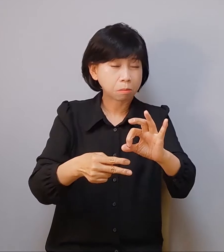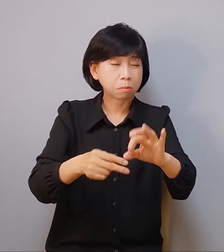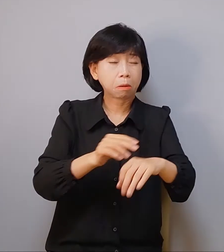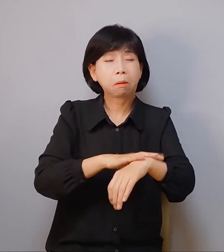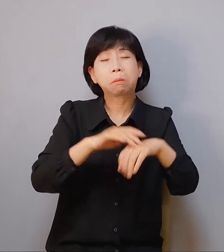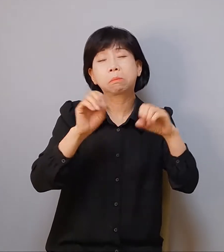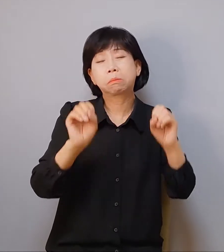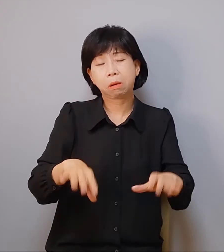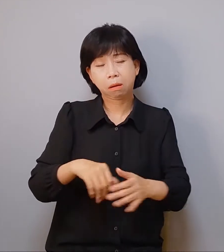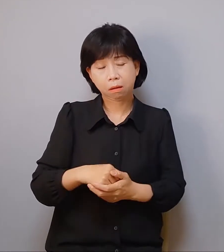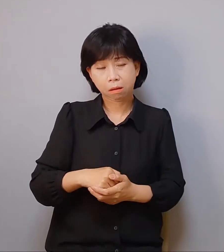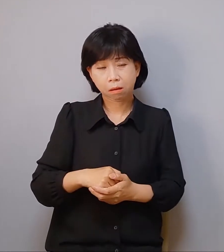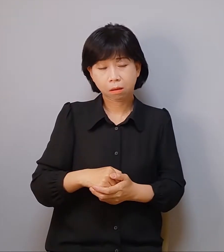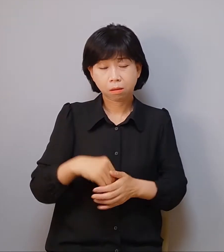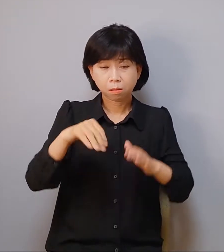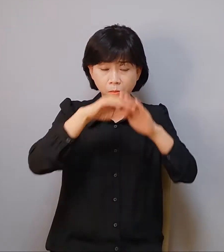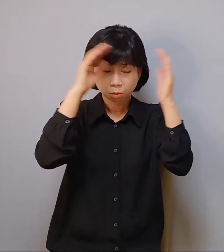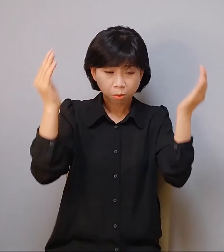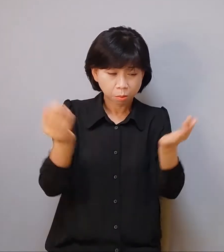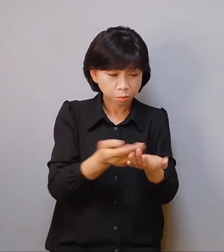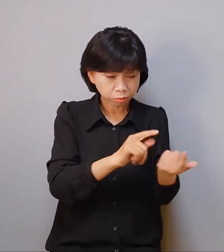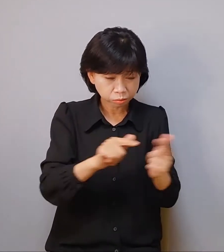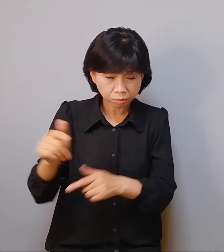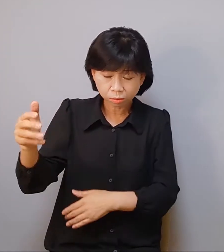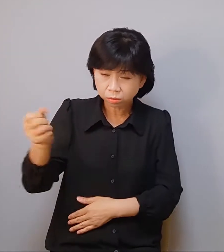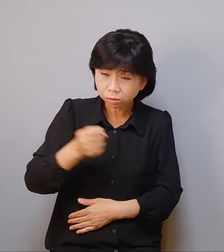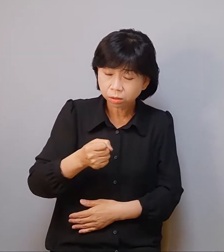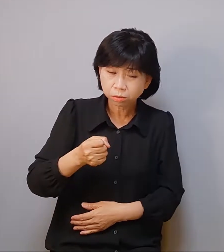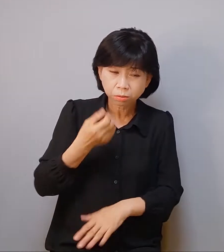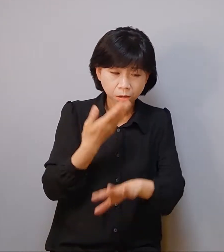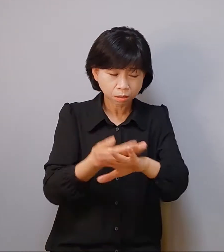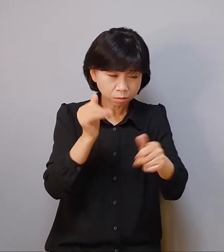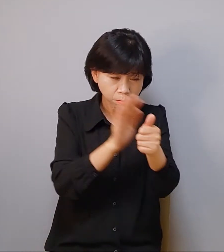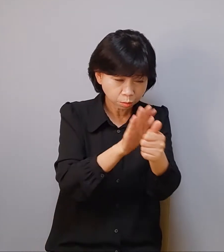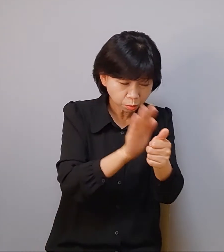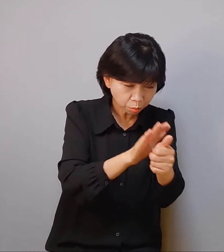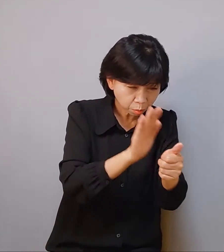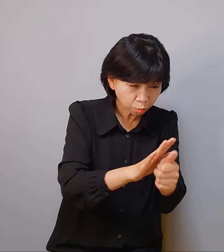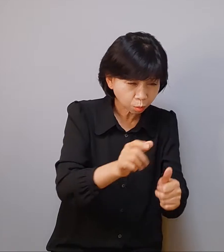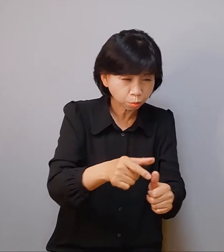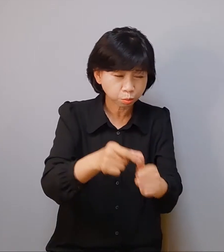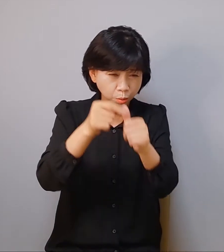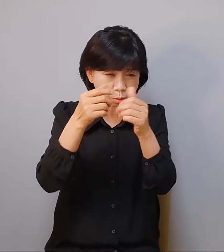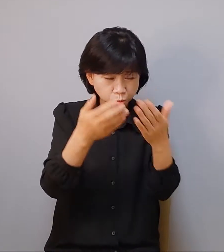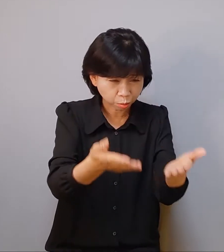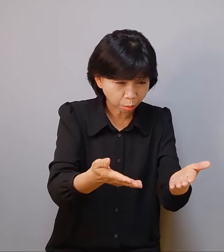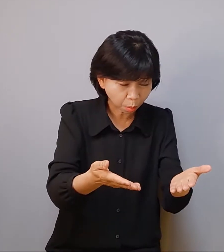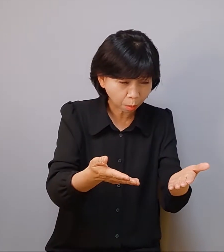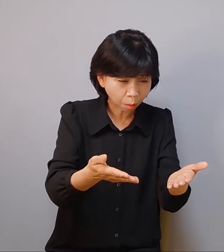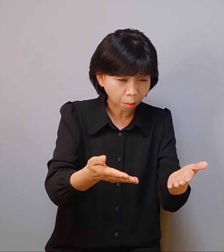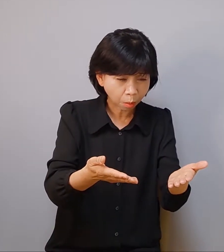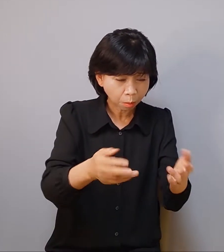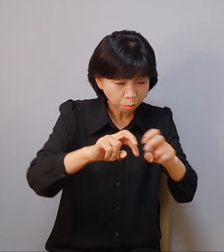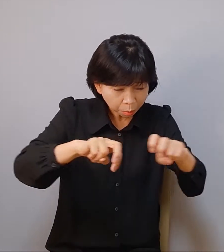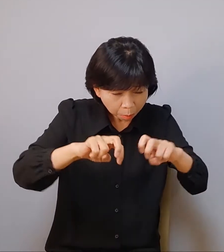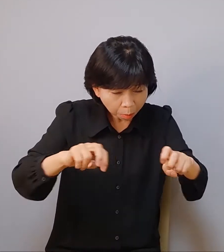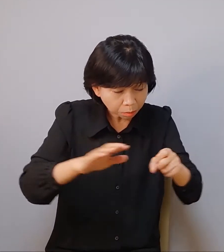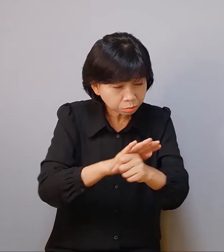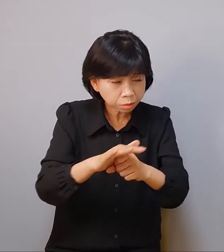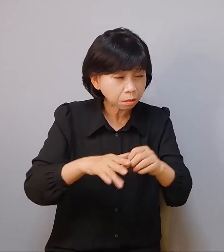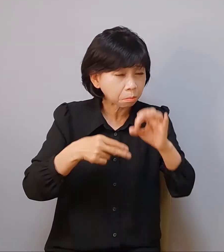것으로 구제하고 또 내 몸을 불사르게 내줄지라도 사랑이 없으면 내게 아무 유익이